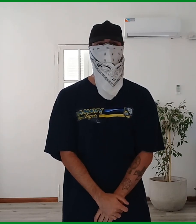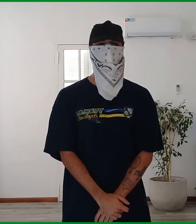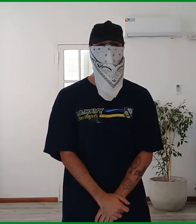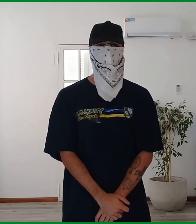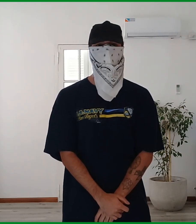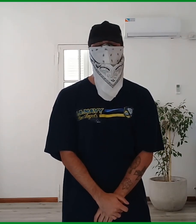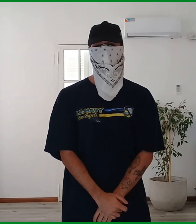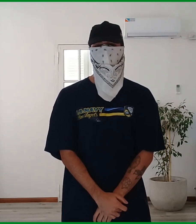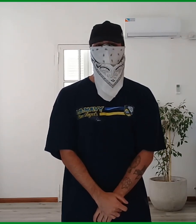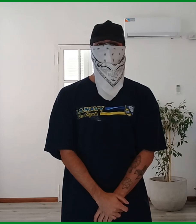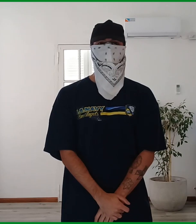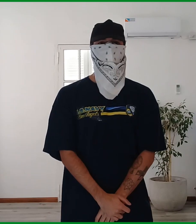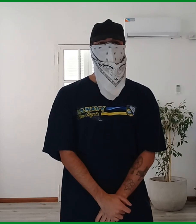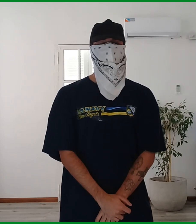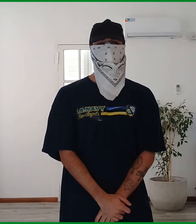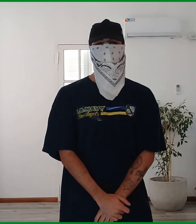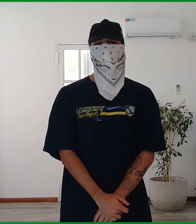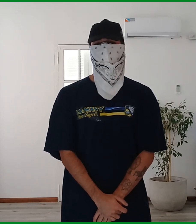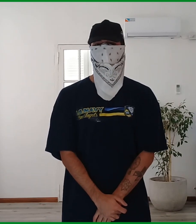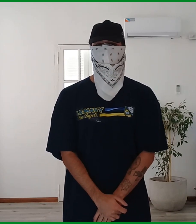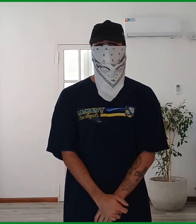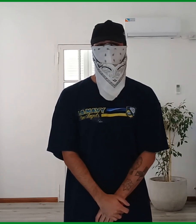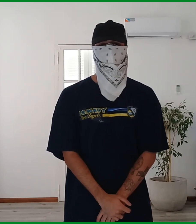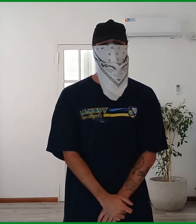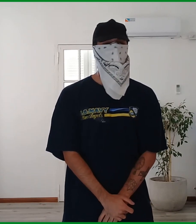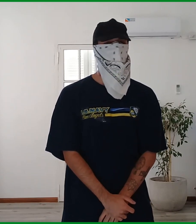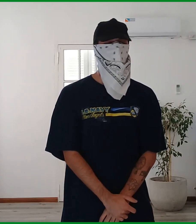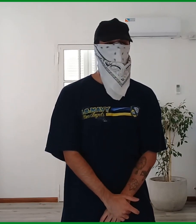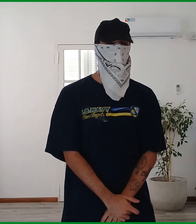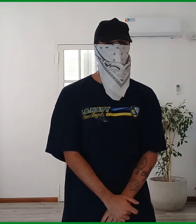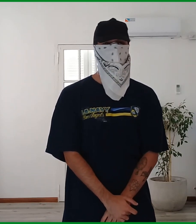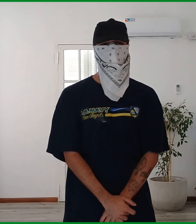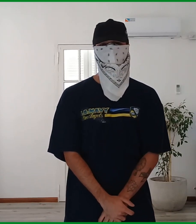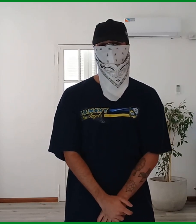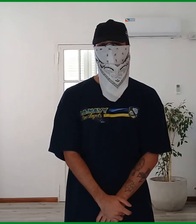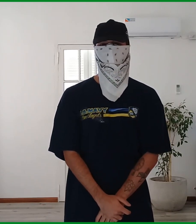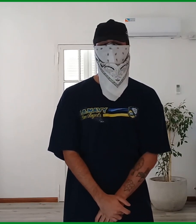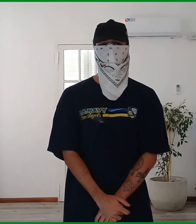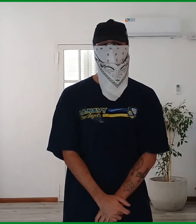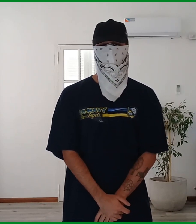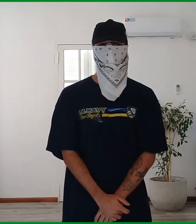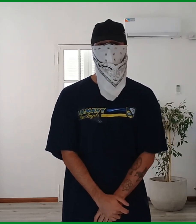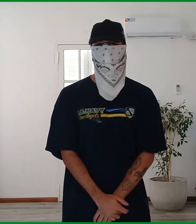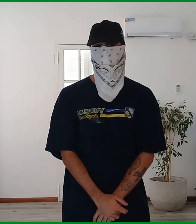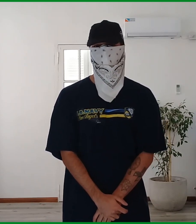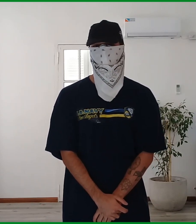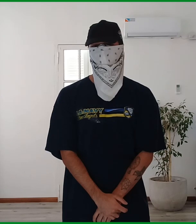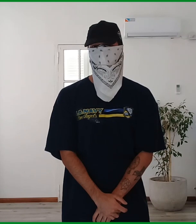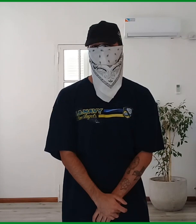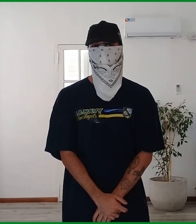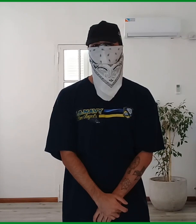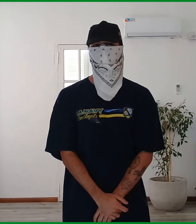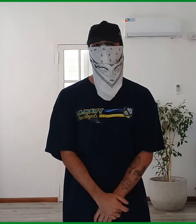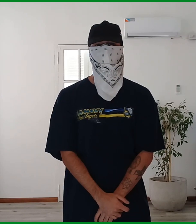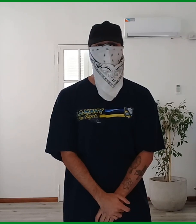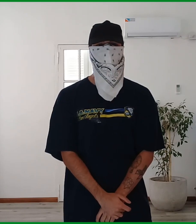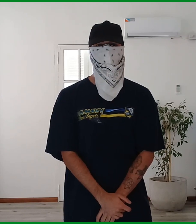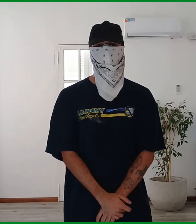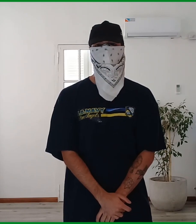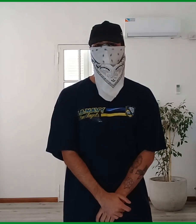me gustan. Pero también hay que saber que para llegar a hacer un graffiti elaborado, uno tiene que empezar con la base, que son los tags, que